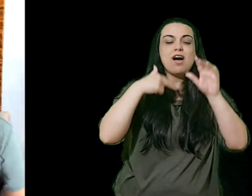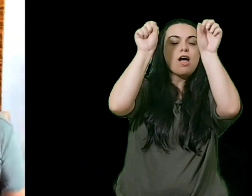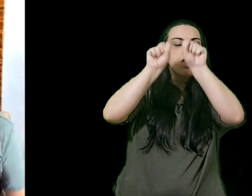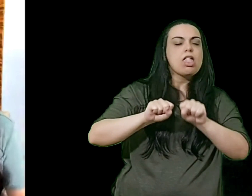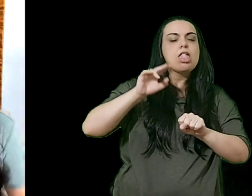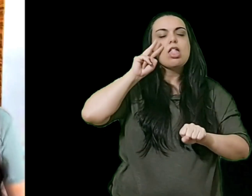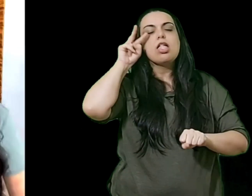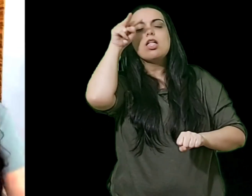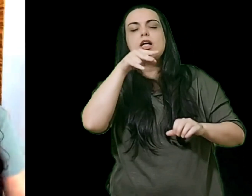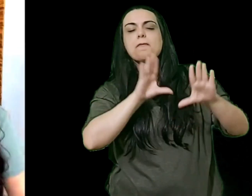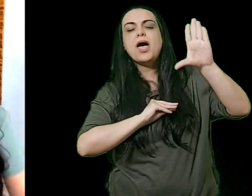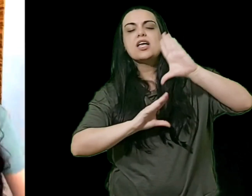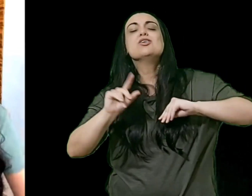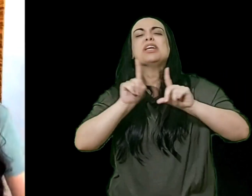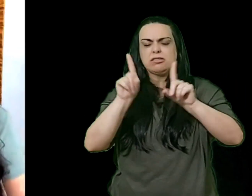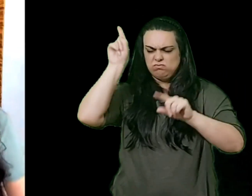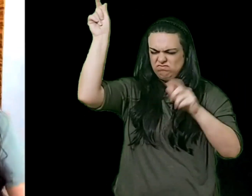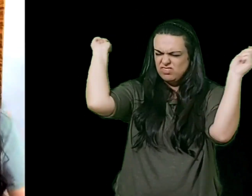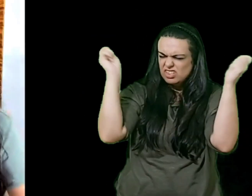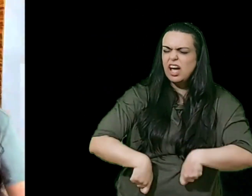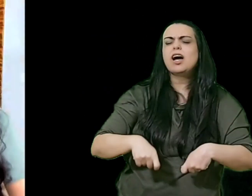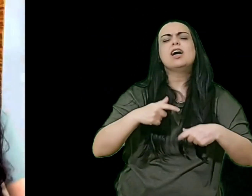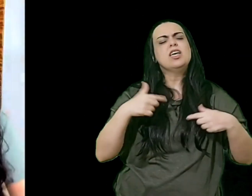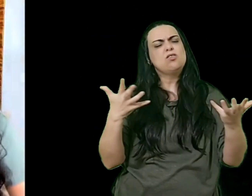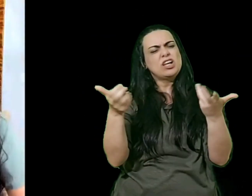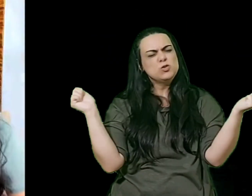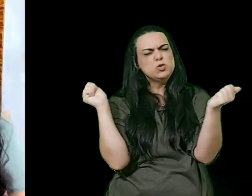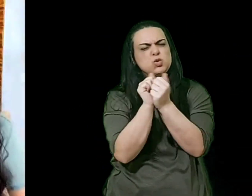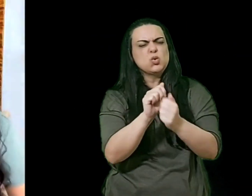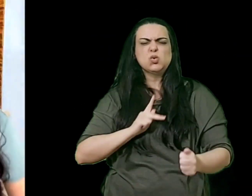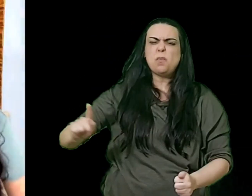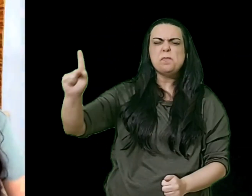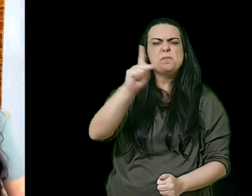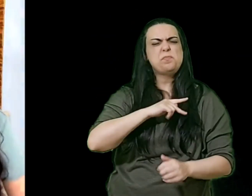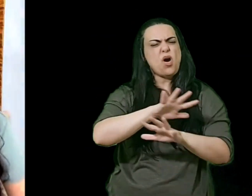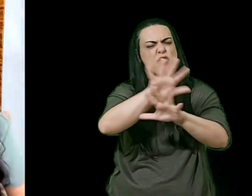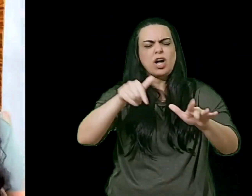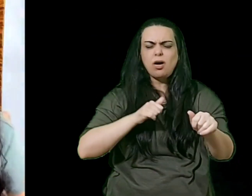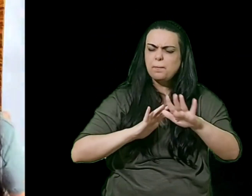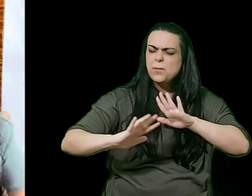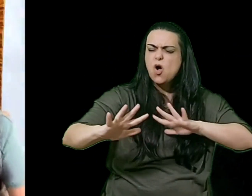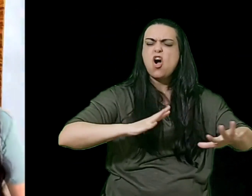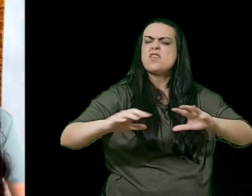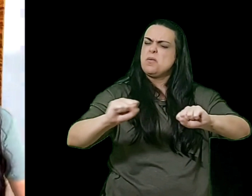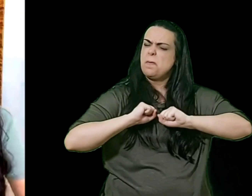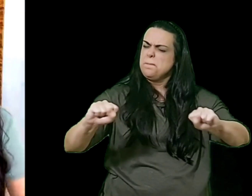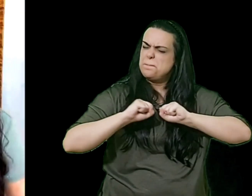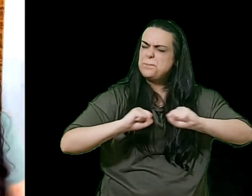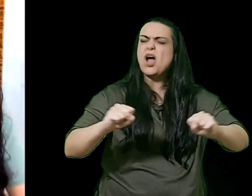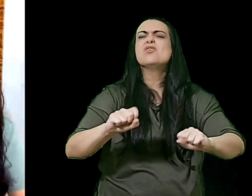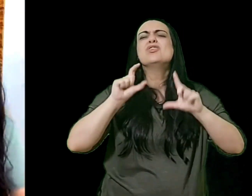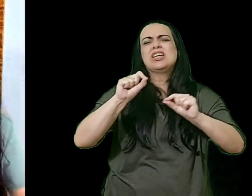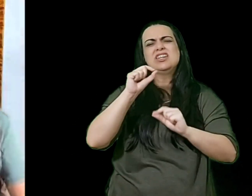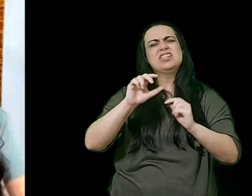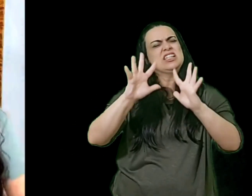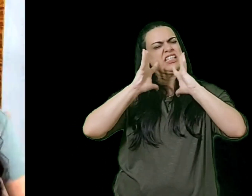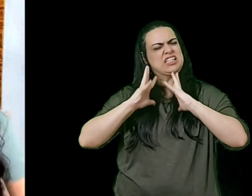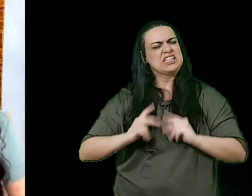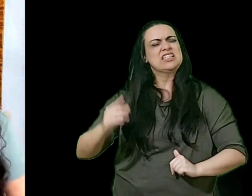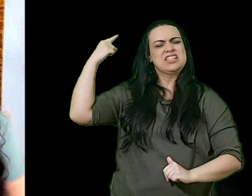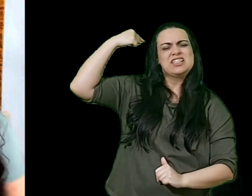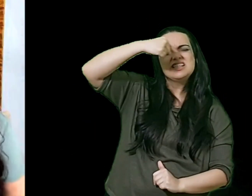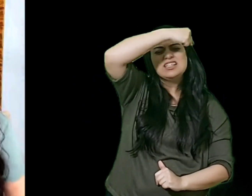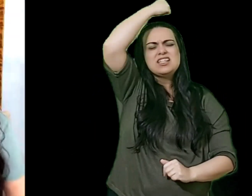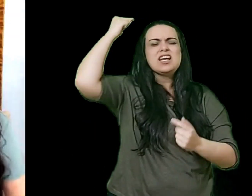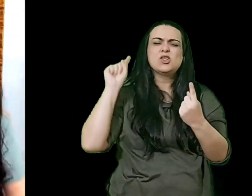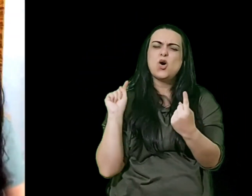tua ajuda e junto com esse povo que se reúne comigo agora, Senhor, nesse movimento. Esse movimento santo, esse